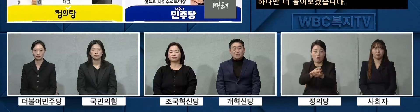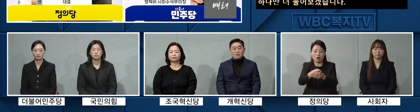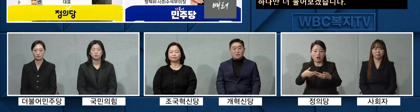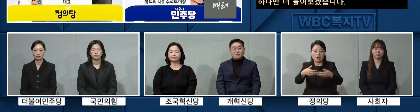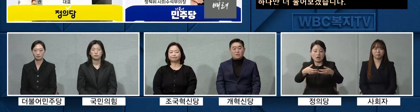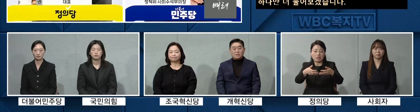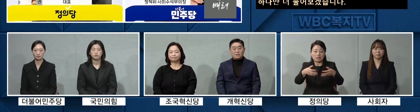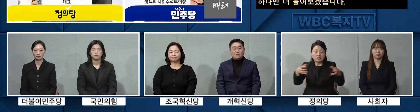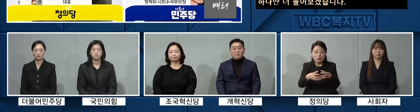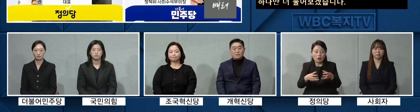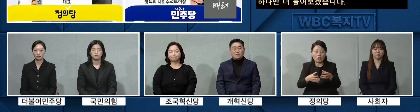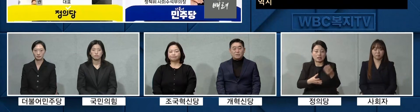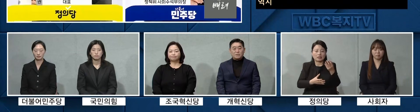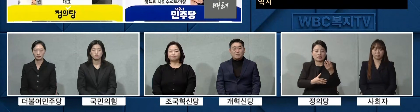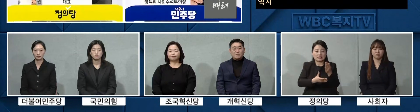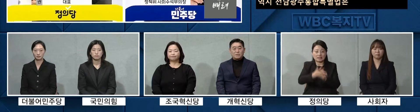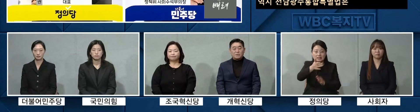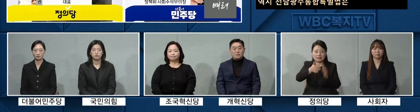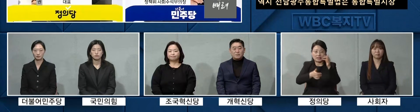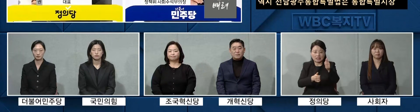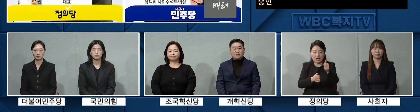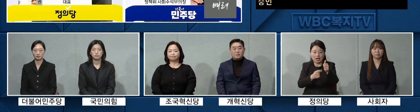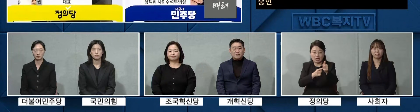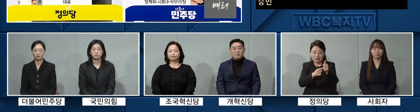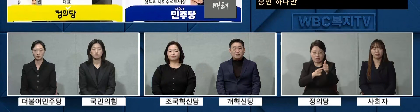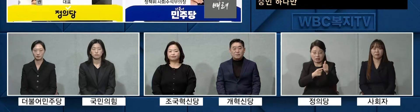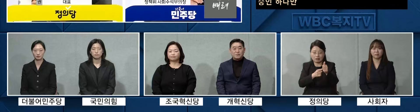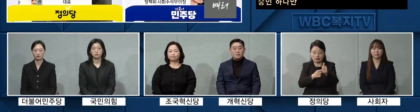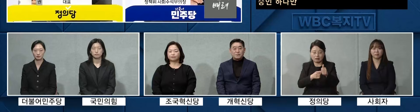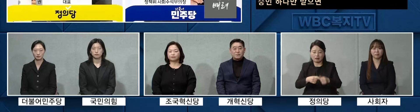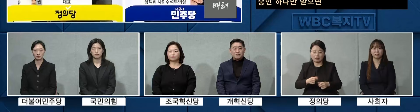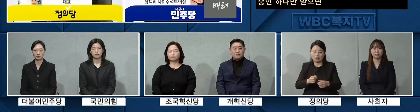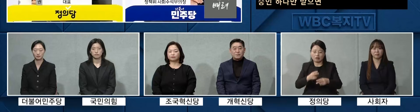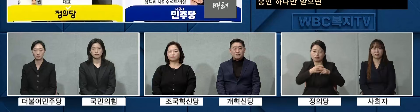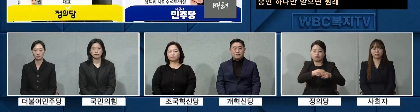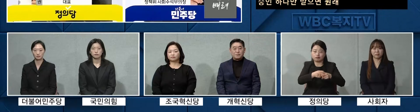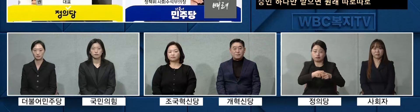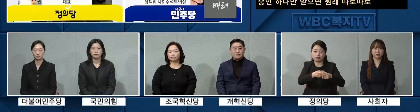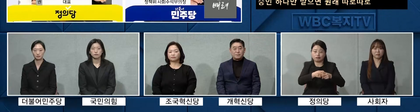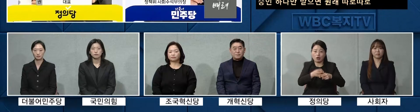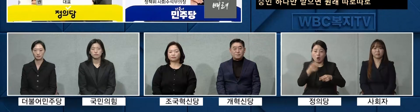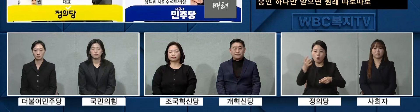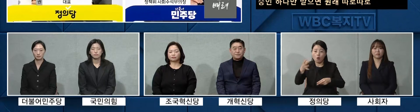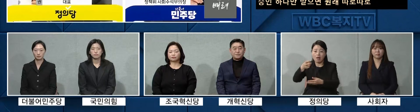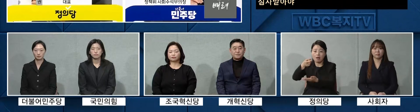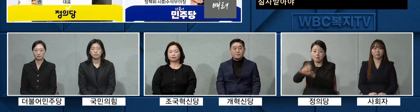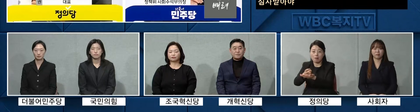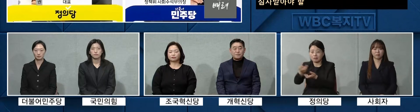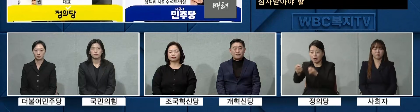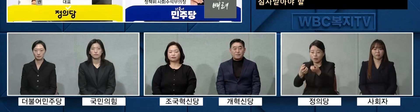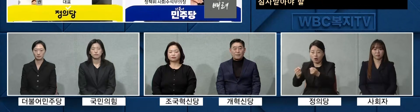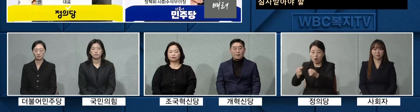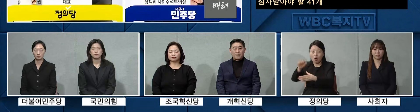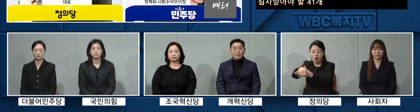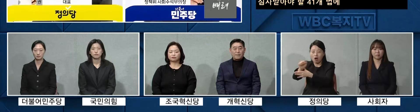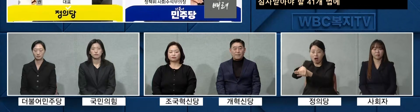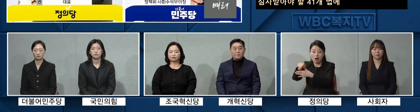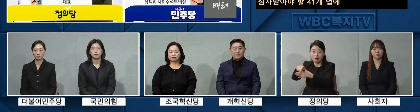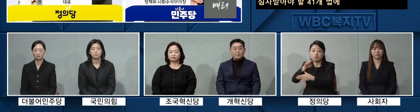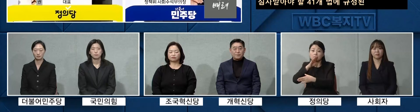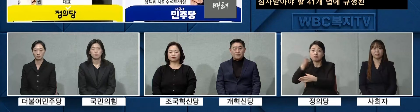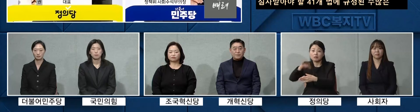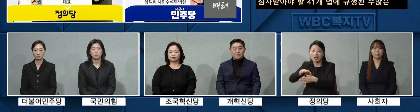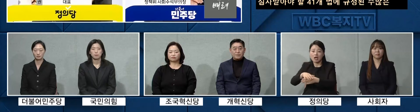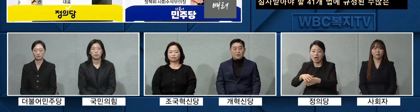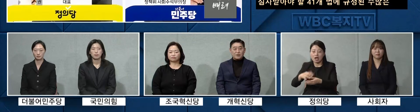특별시장 승인 하나만 받으면 원래 따로따로 심사받아야 할 41개 법에 규정된 수많은 인허가를 한꺼번에